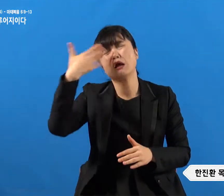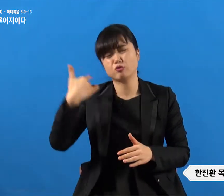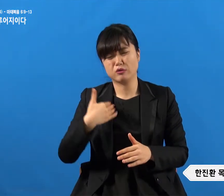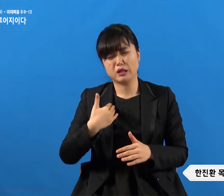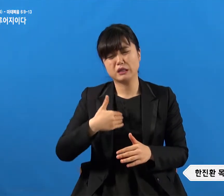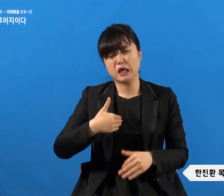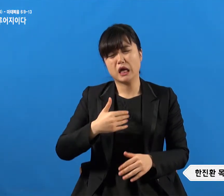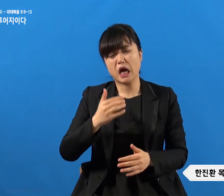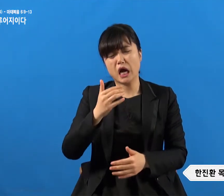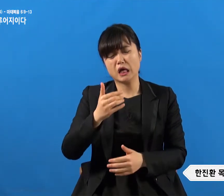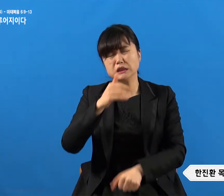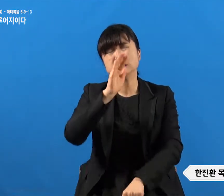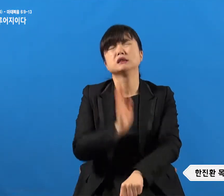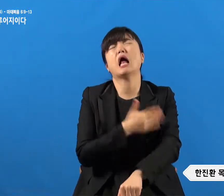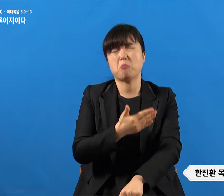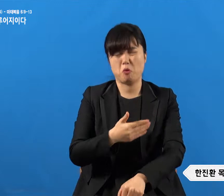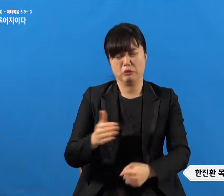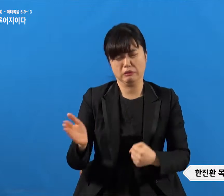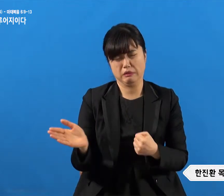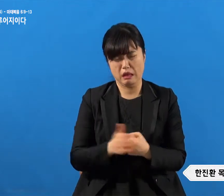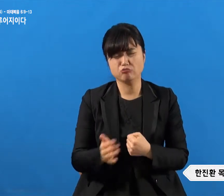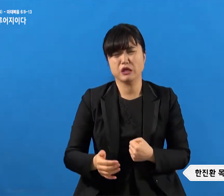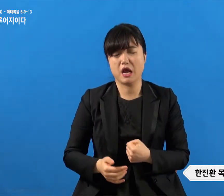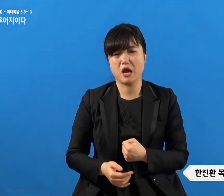지난날 길을 잘못 들었기 때문이야.